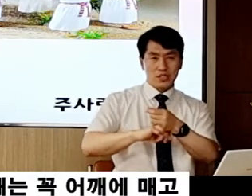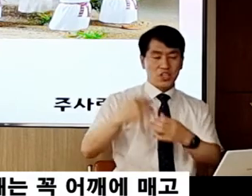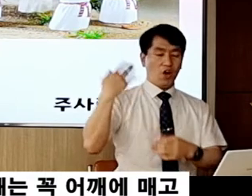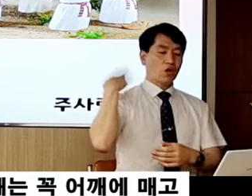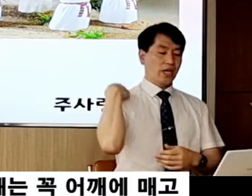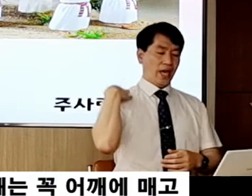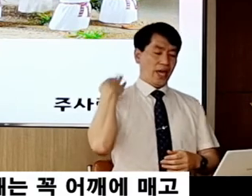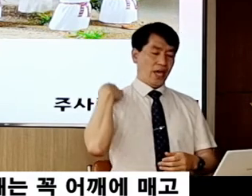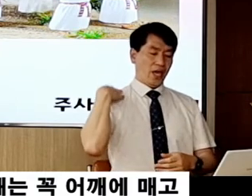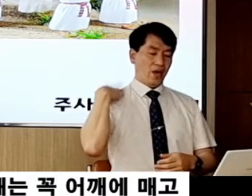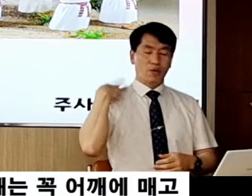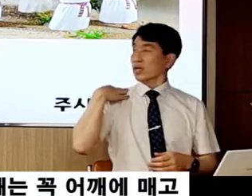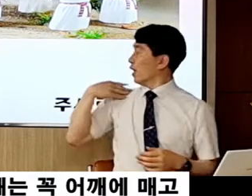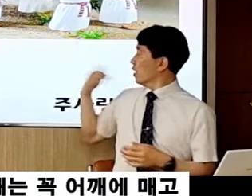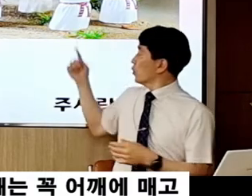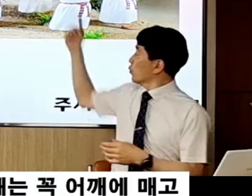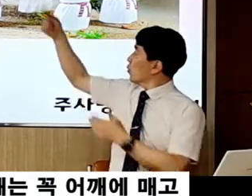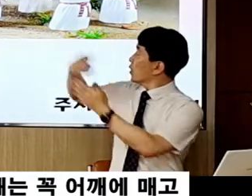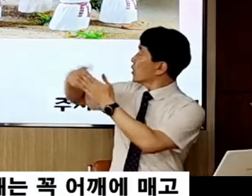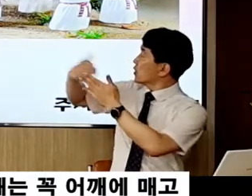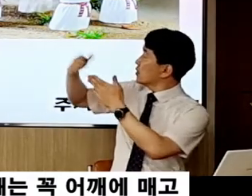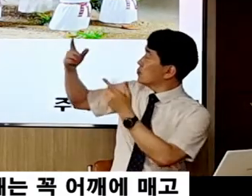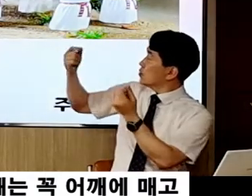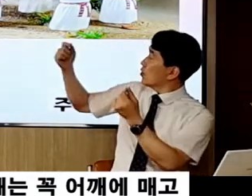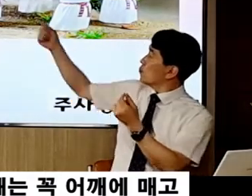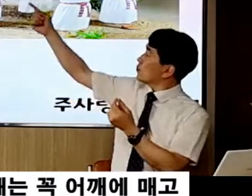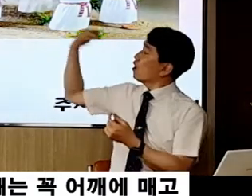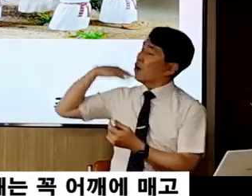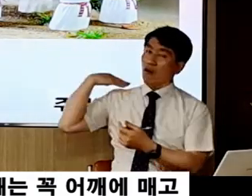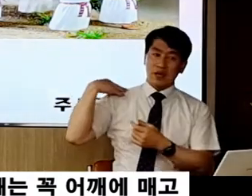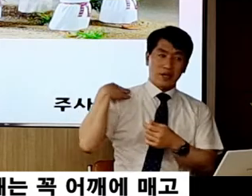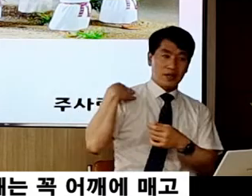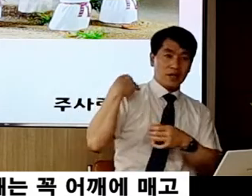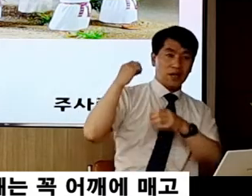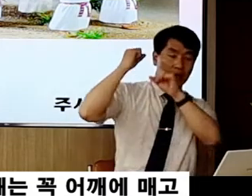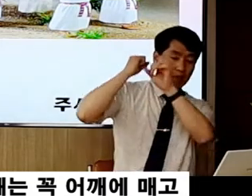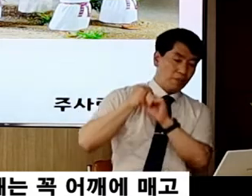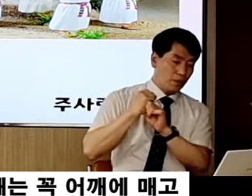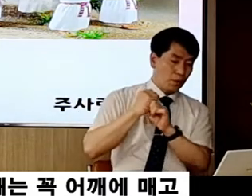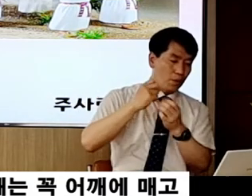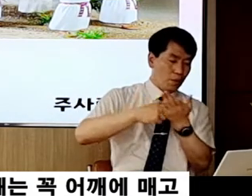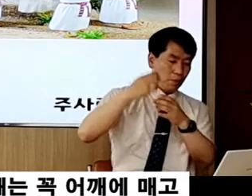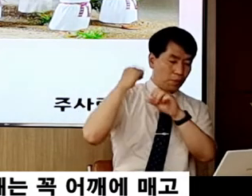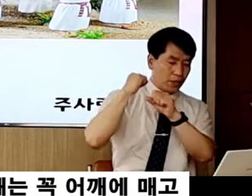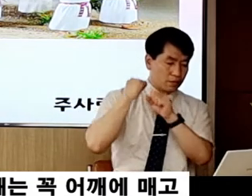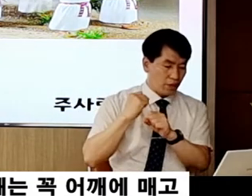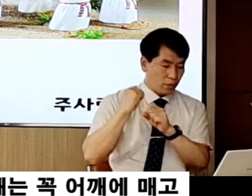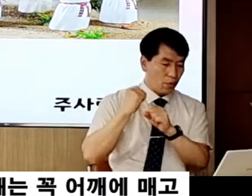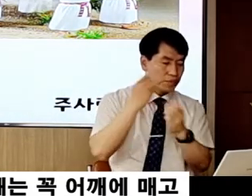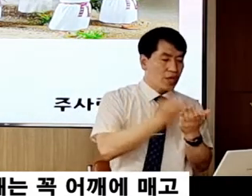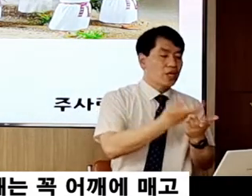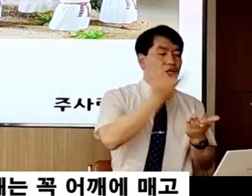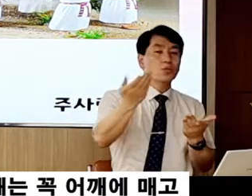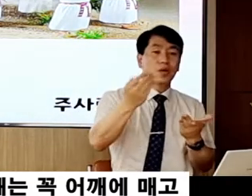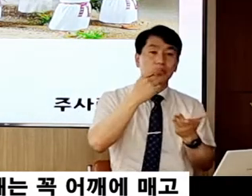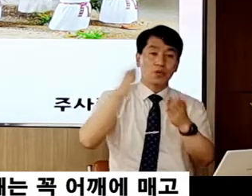반드시 어깨, 요 그림처럼 어깨에다가 메고 법궤를 메고